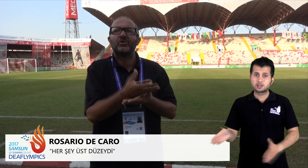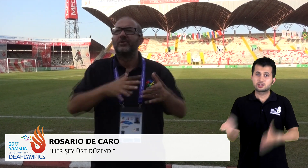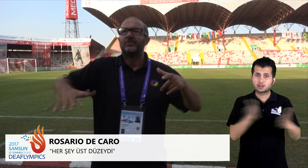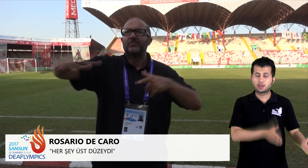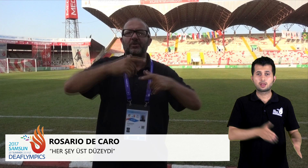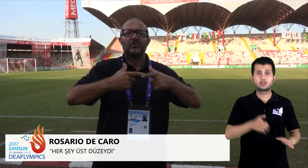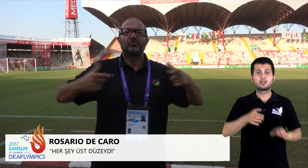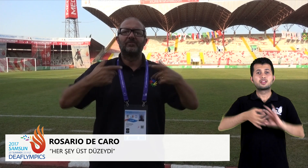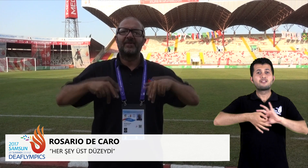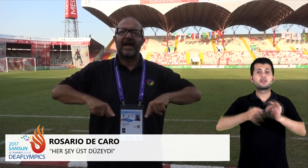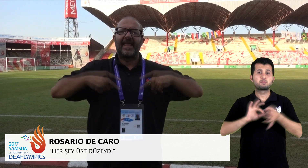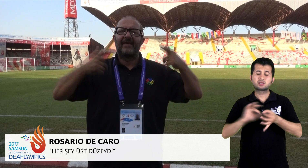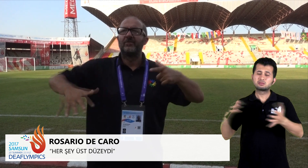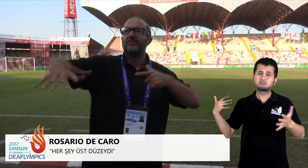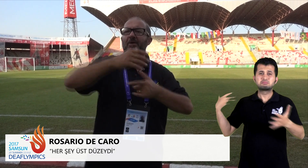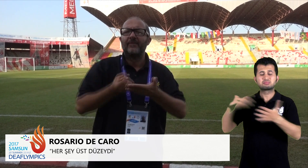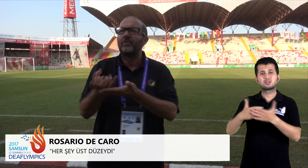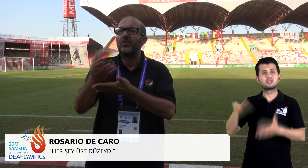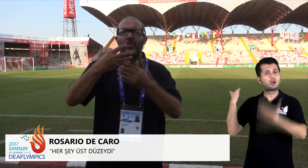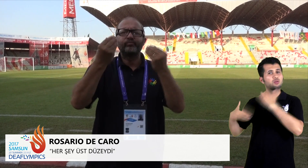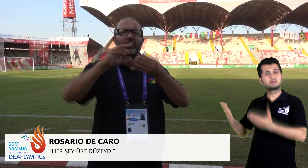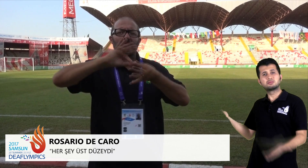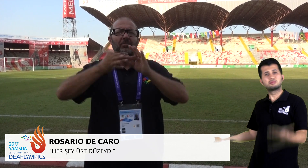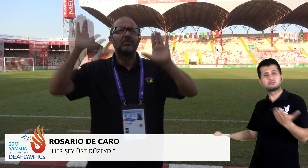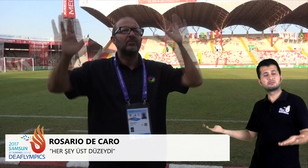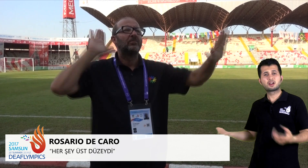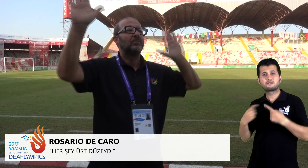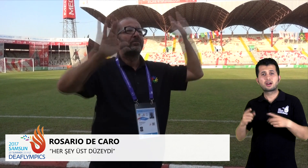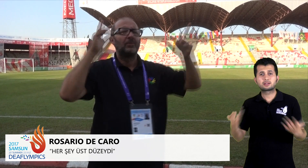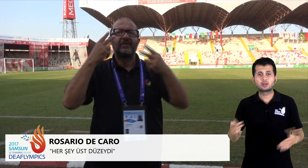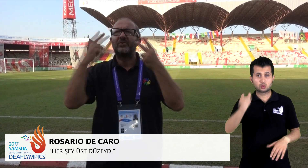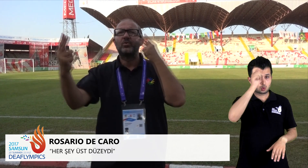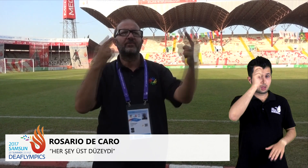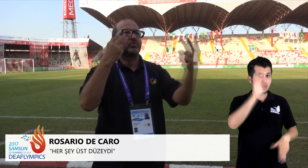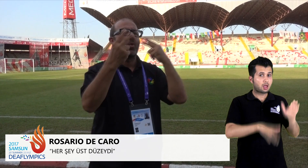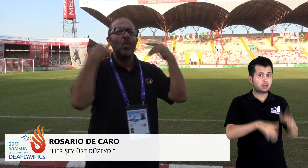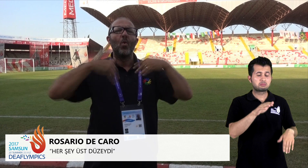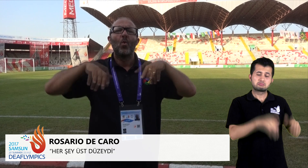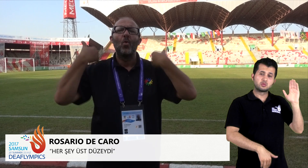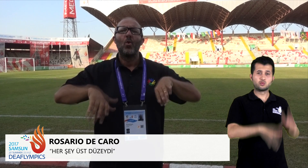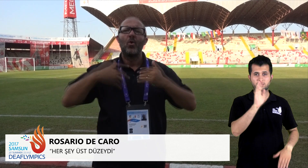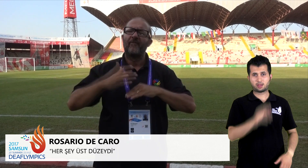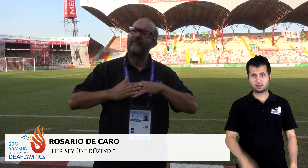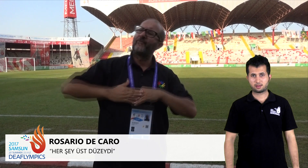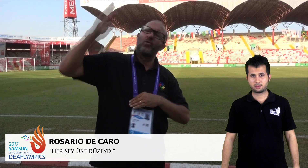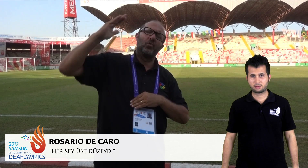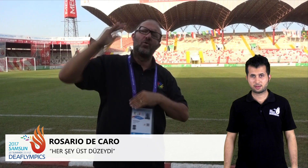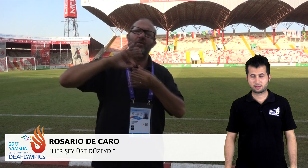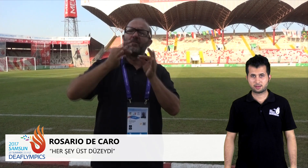Ayrıca diğer Deaflympics organizasyonlarıyla farklı olarak Türkiye Deaflympics'in reklamını çok iyi yaptı.